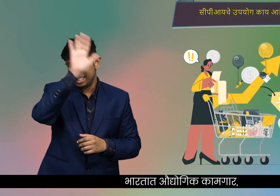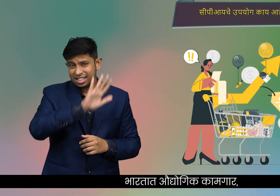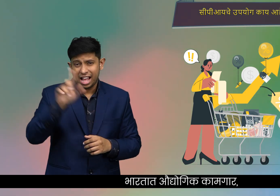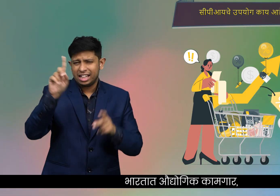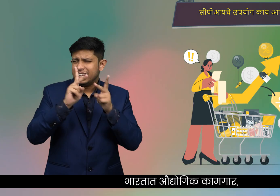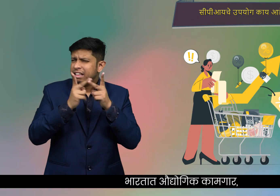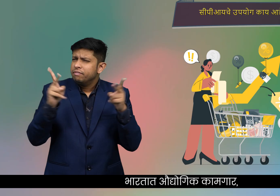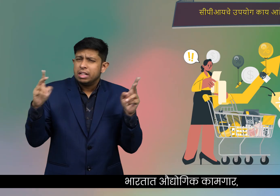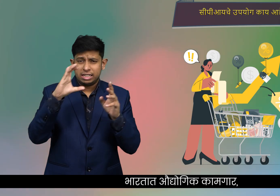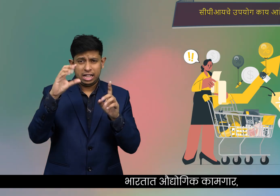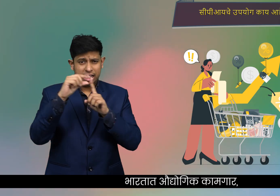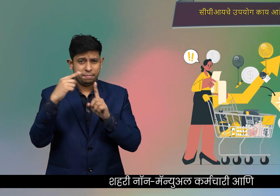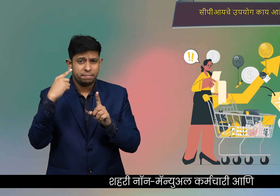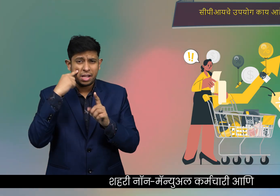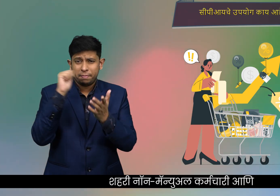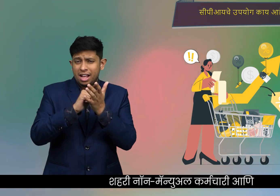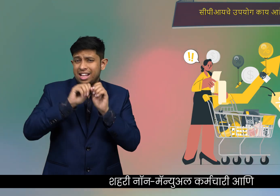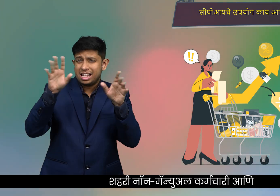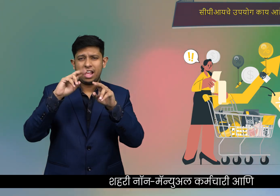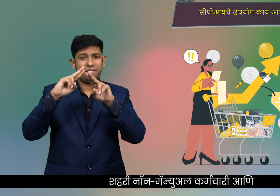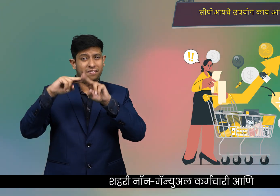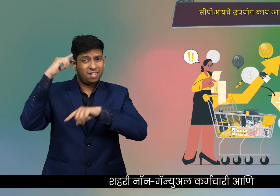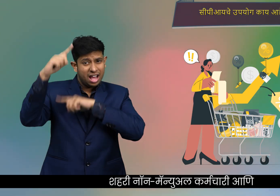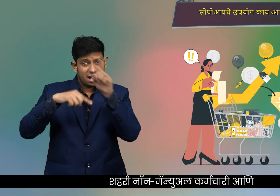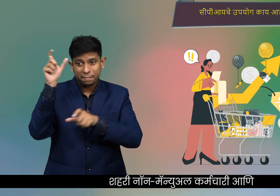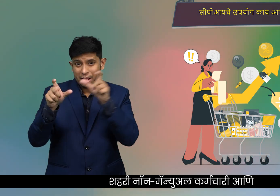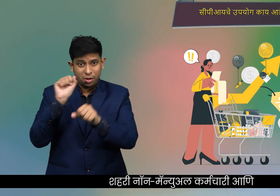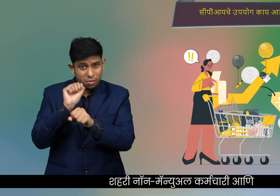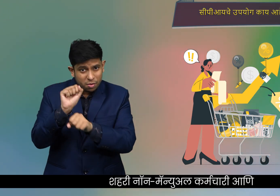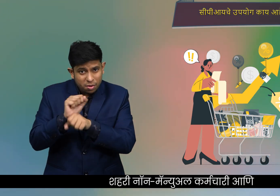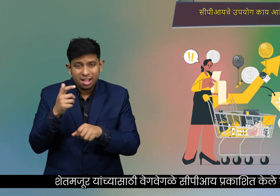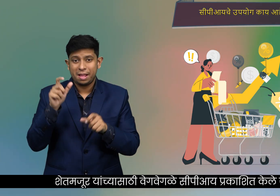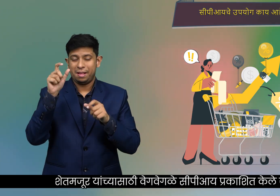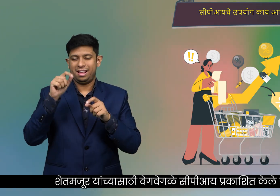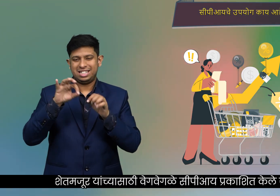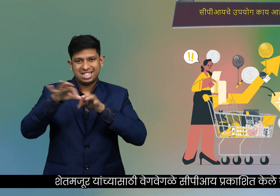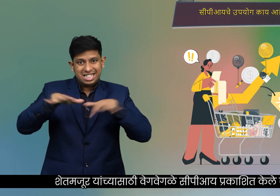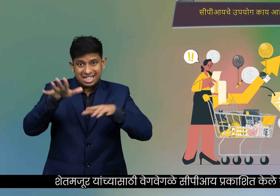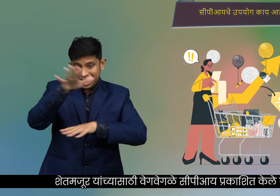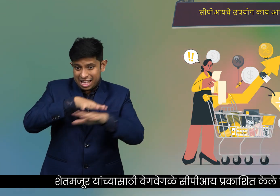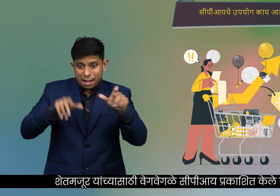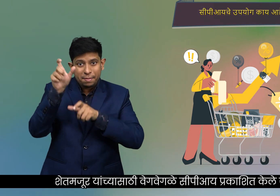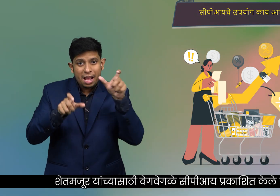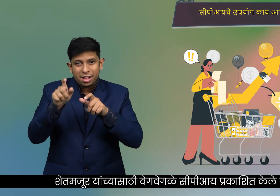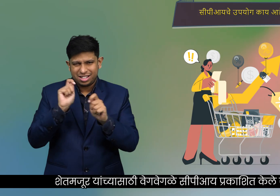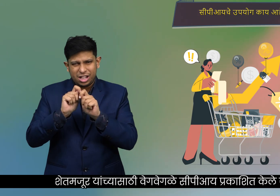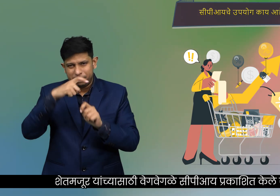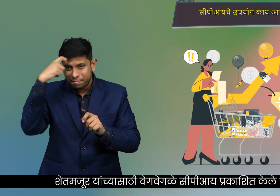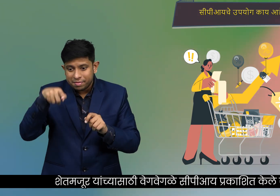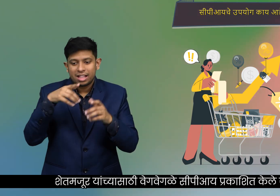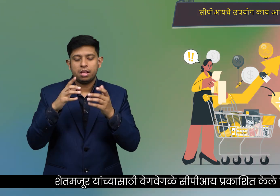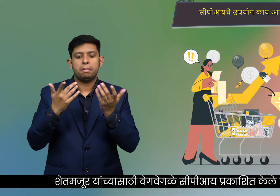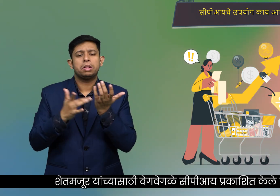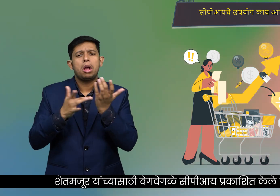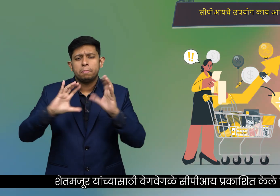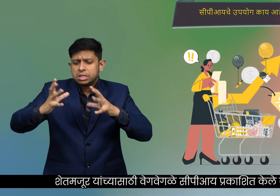भारतात औद्योगिक कामगार, शहरी नॉन मॅन्युअल कर्मचारी आणि शेतमजूर यांच्यासाठी वेगवेगळे